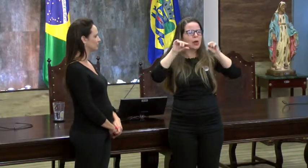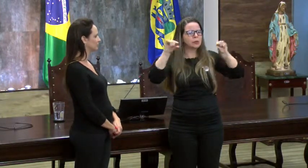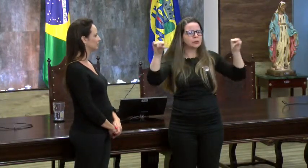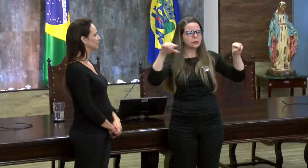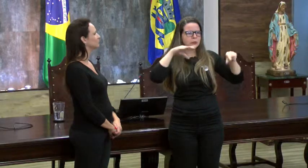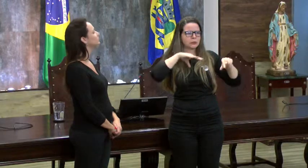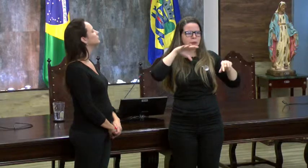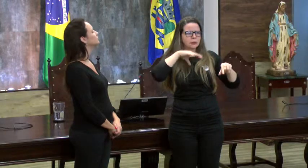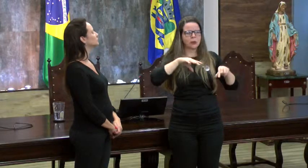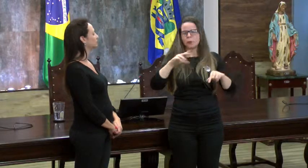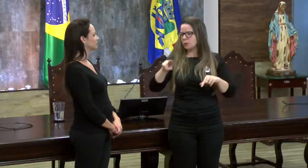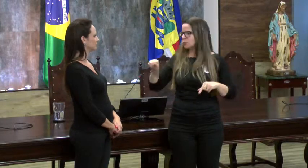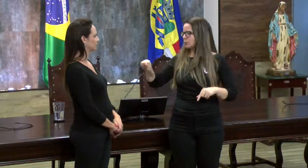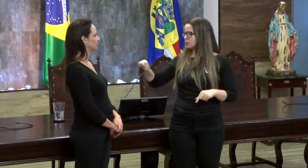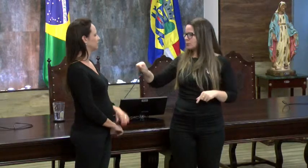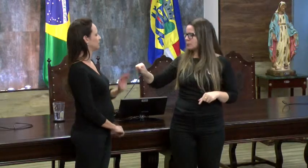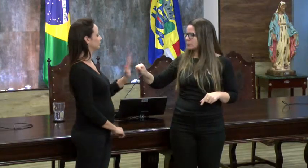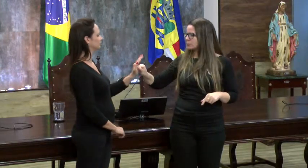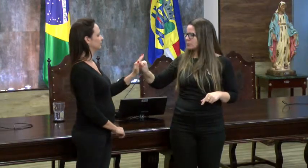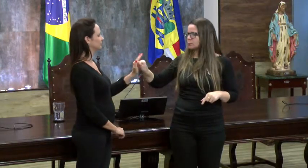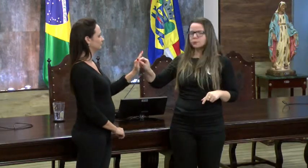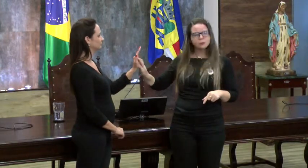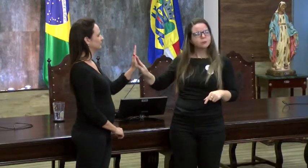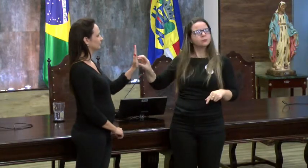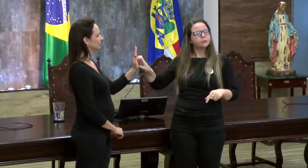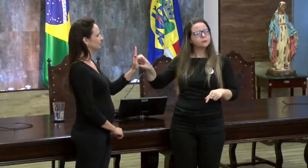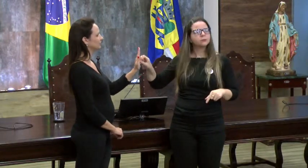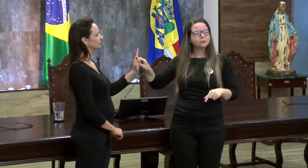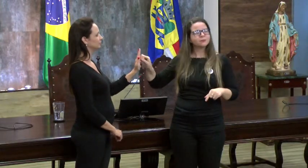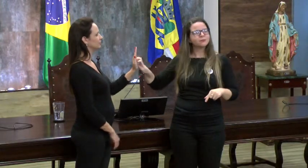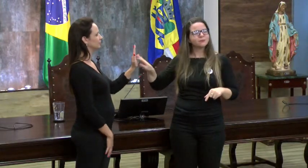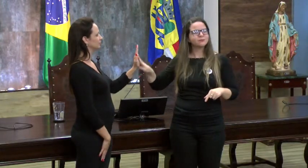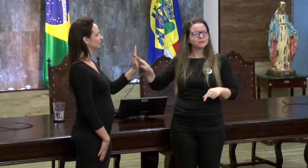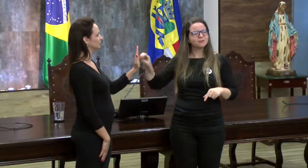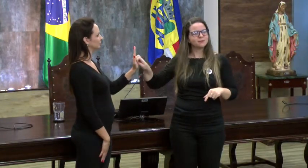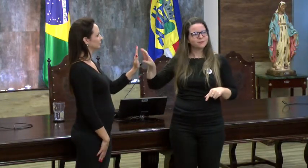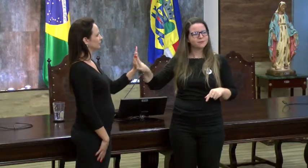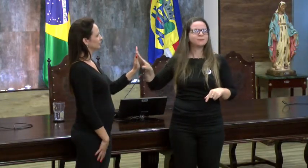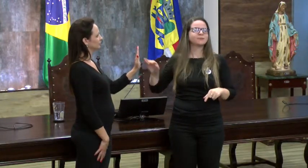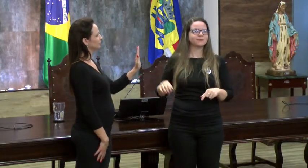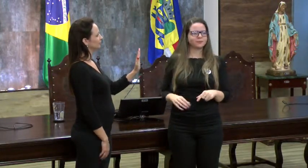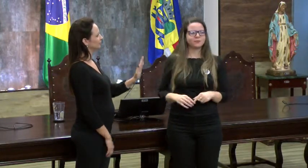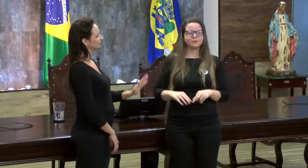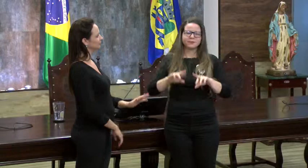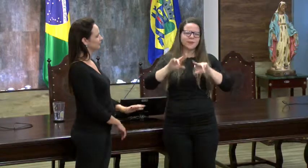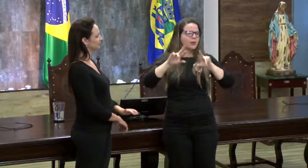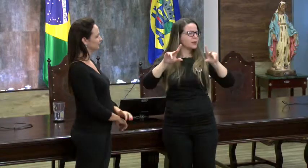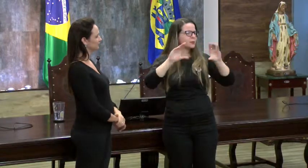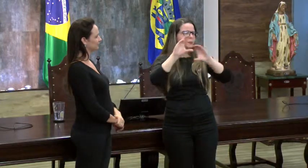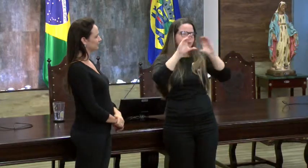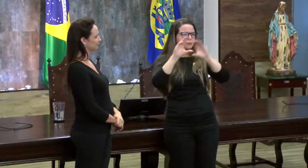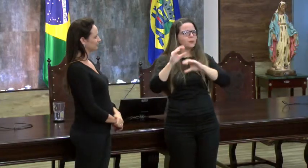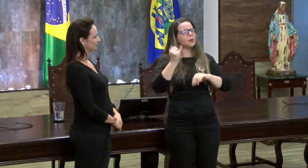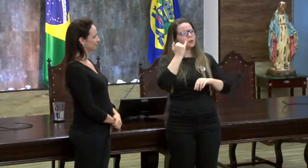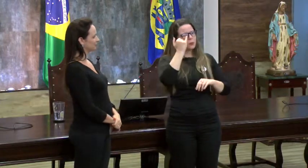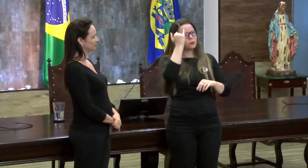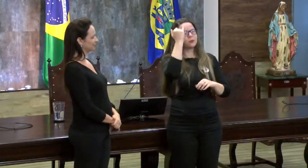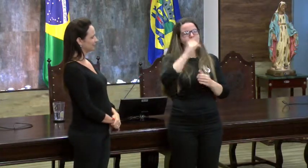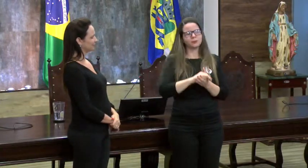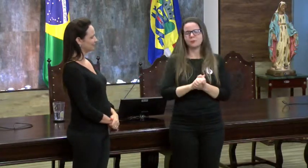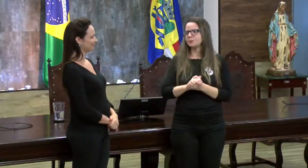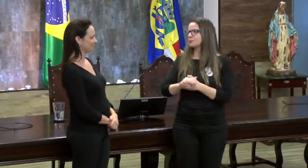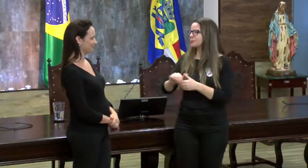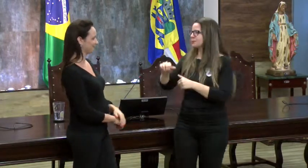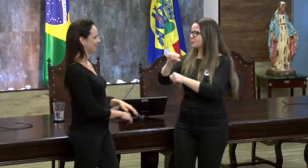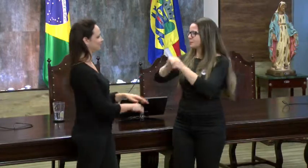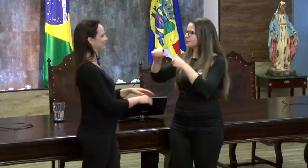pessoa conhece o português. Possivelmente essa pessoa perdeu a visão, a pessoa usuária desse tipo de comunicação perdeu a visão, mas